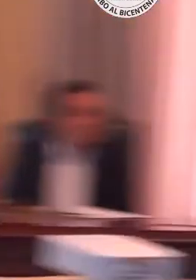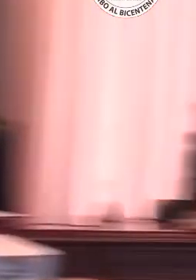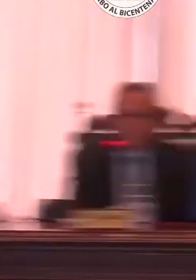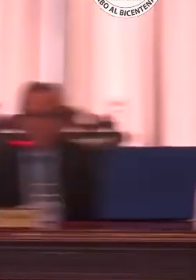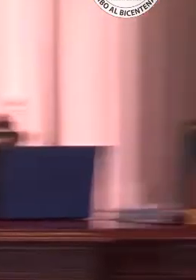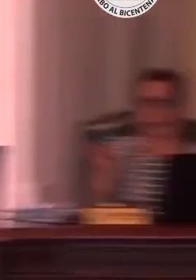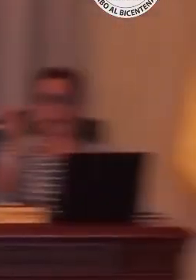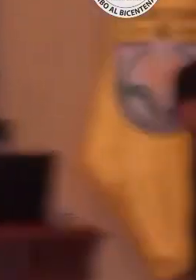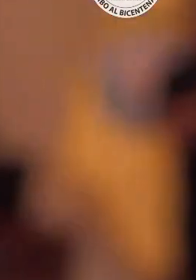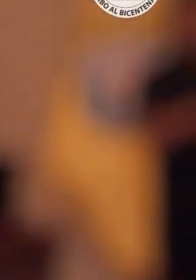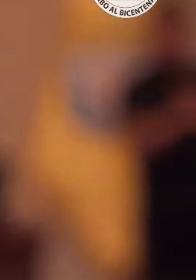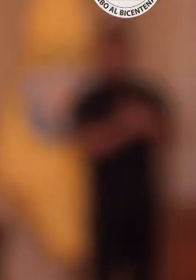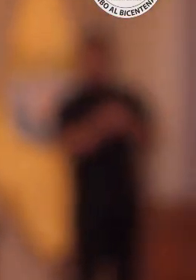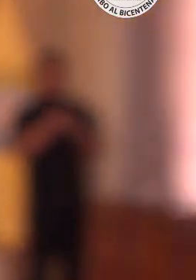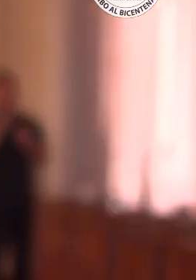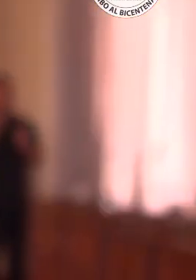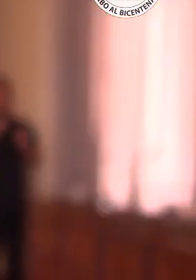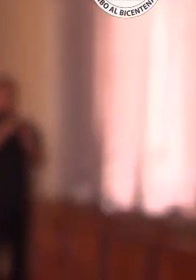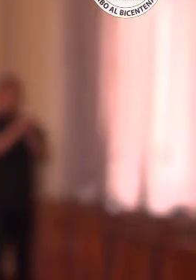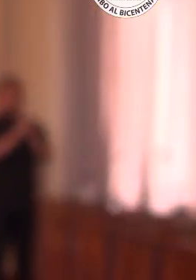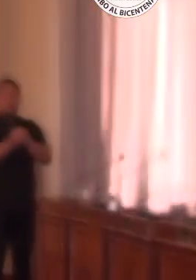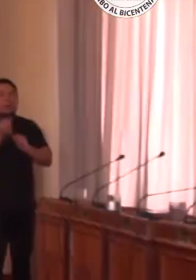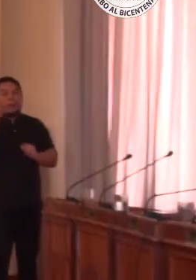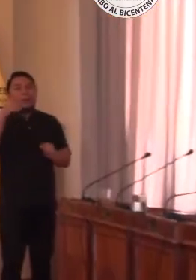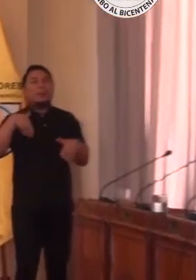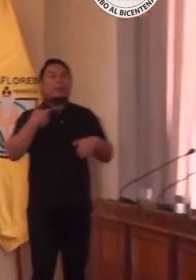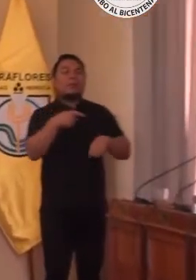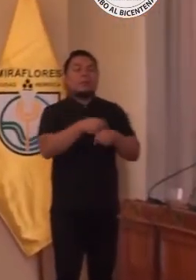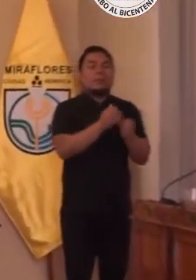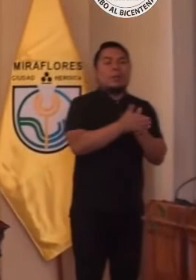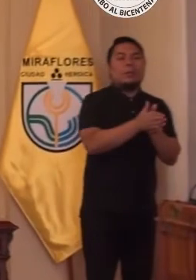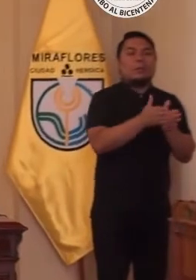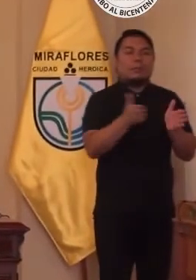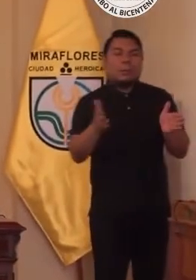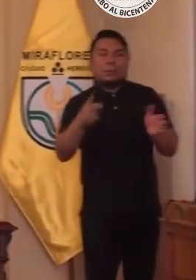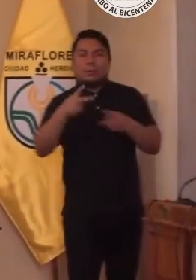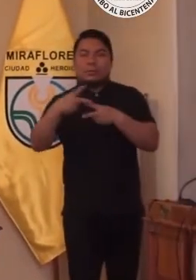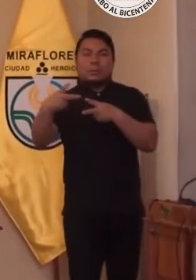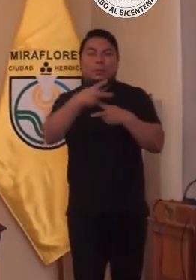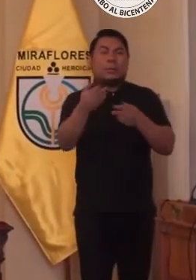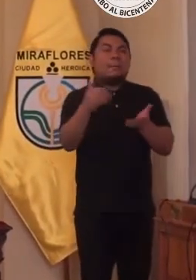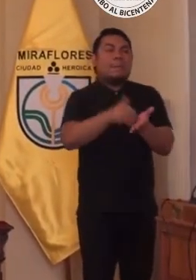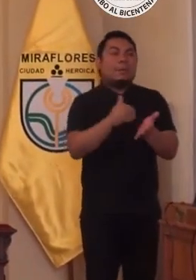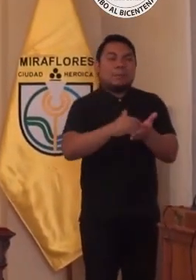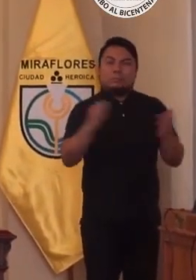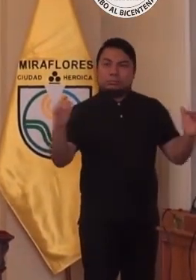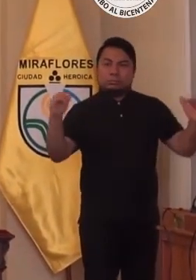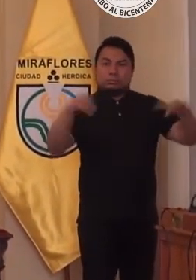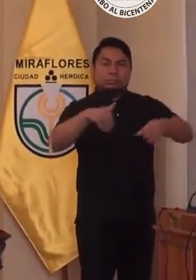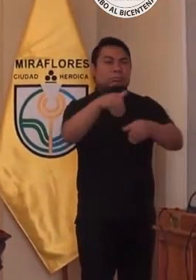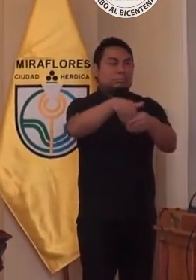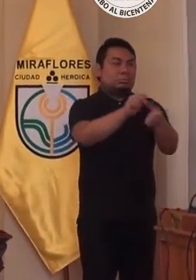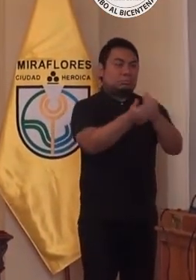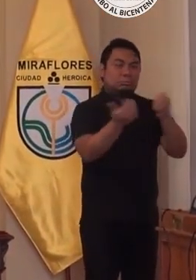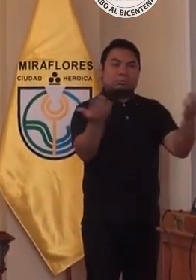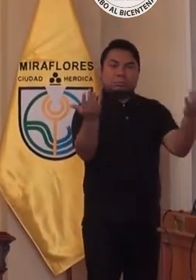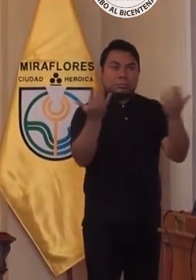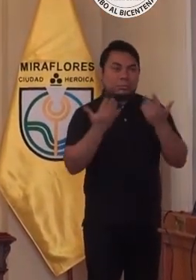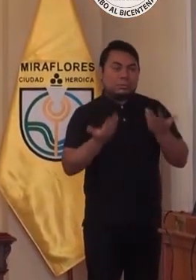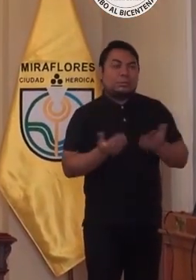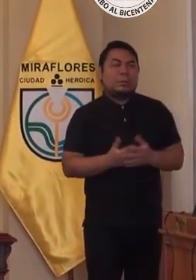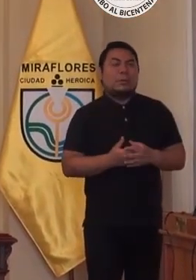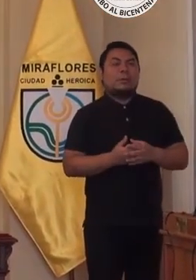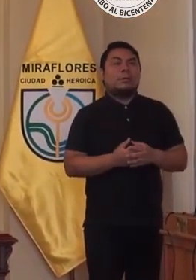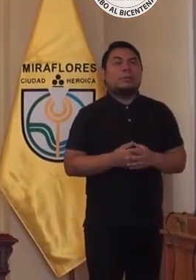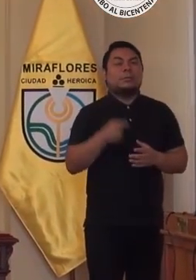Este cambio o esta modificación se debe para ampliar la base de los vecinos para que intervengan más,